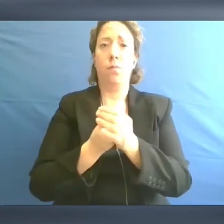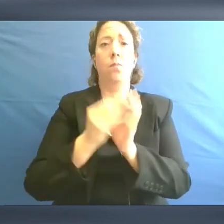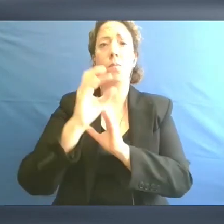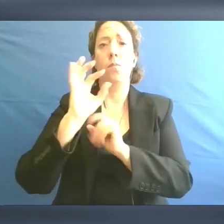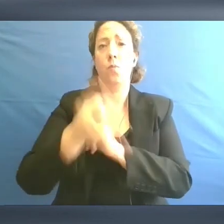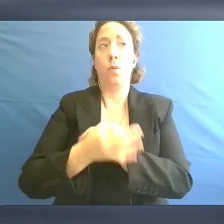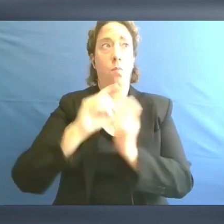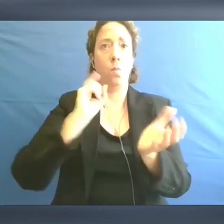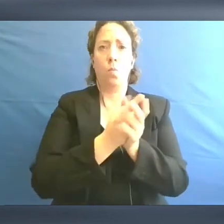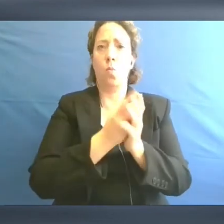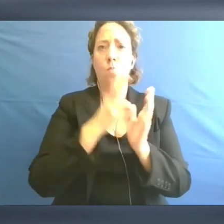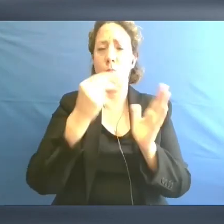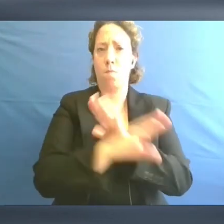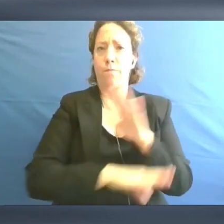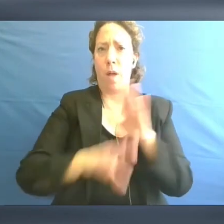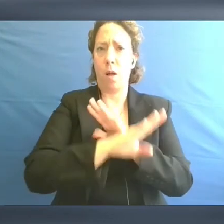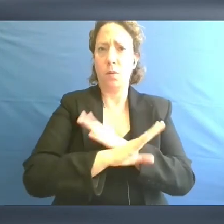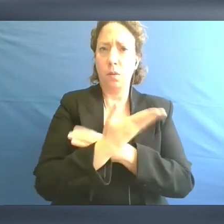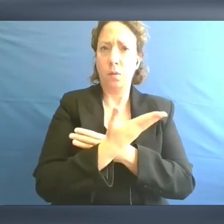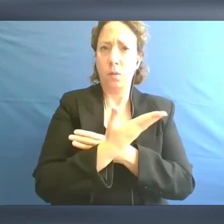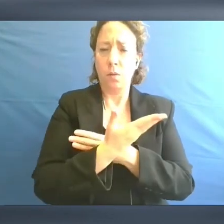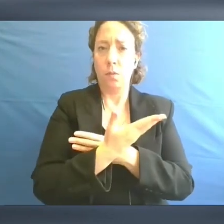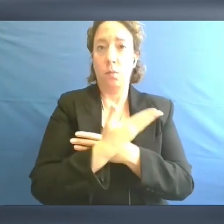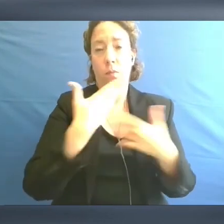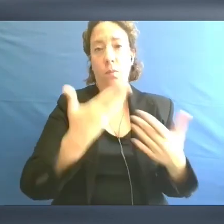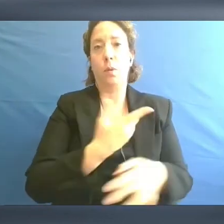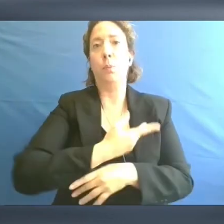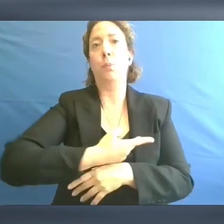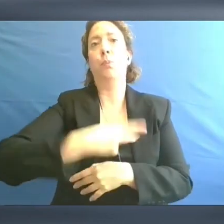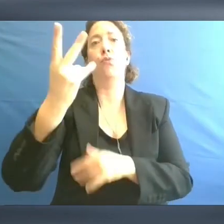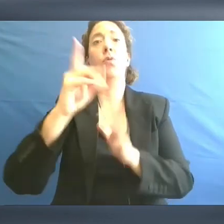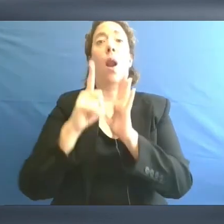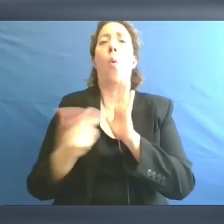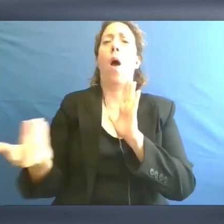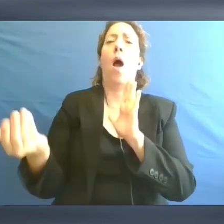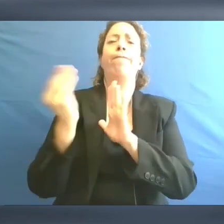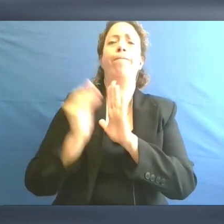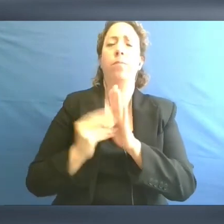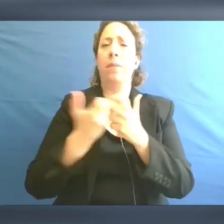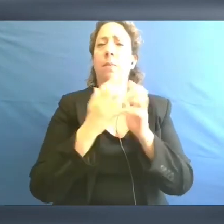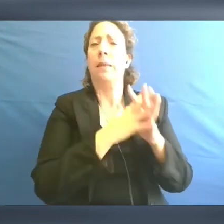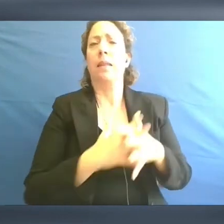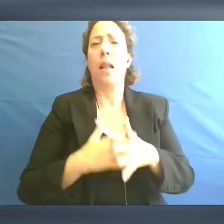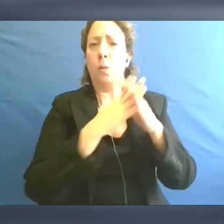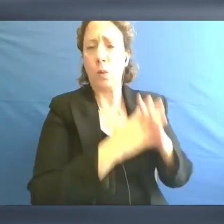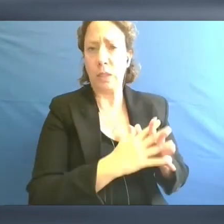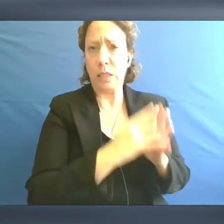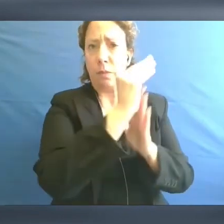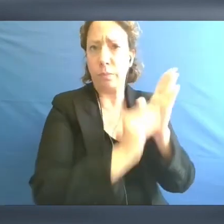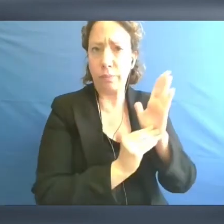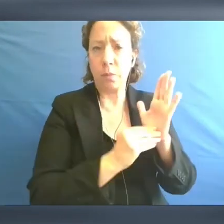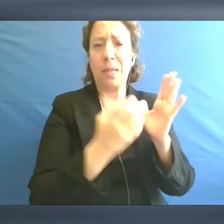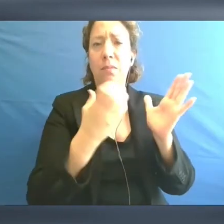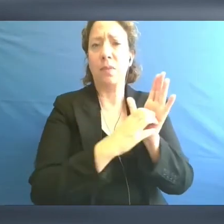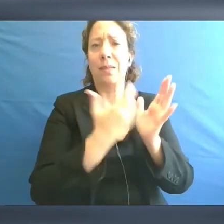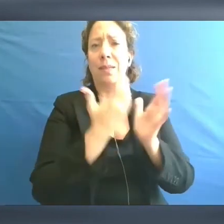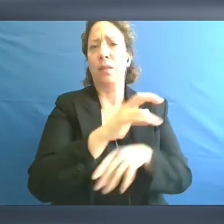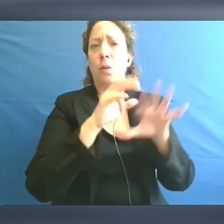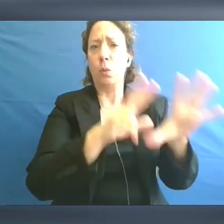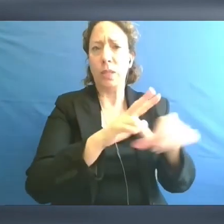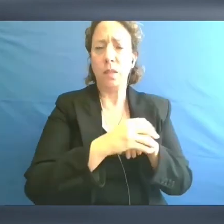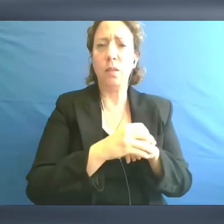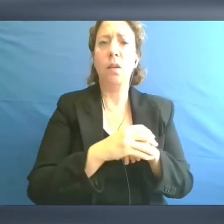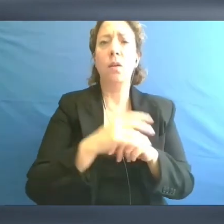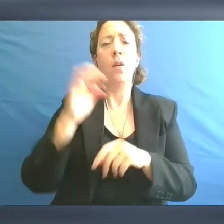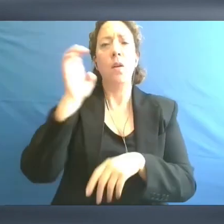droit humain qui est de plus en plus retranscrit dans la loi. Aux États-Unis, on peut penser à ADA et la section 508. Dans la communauté